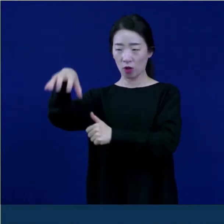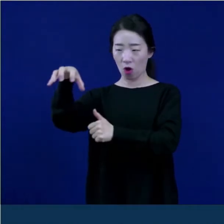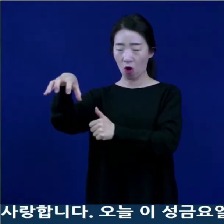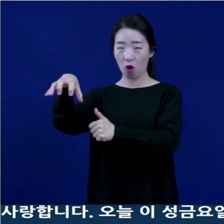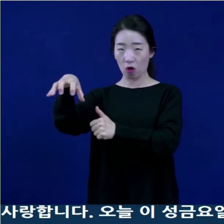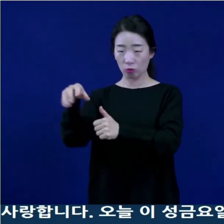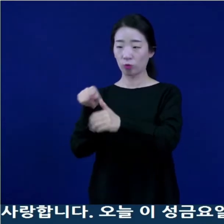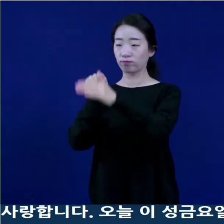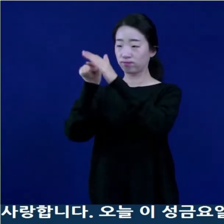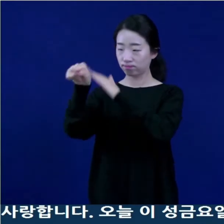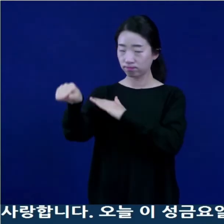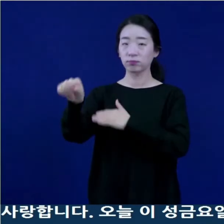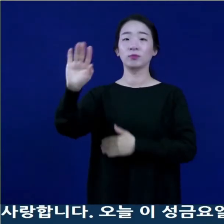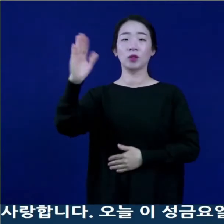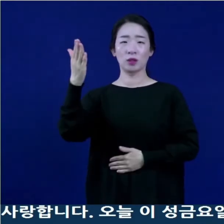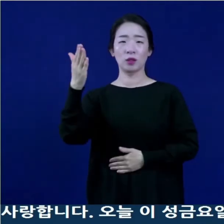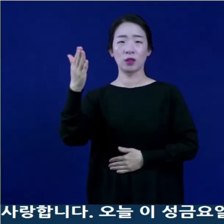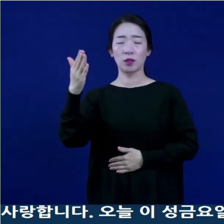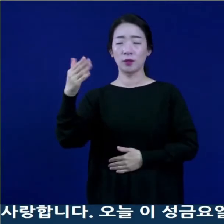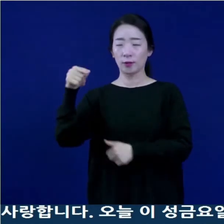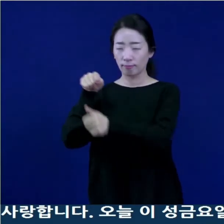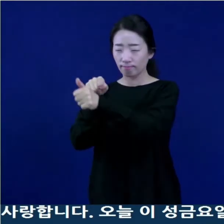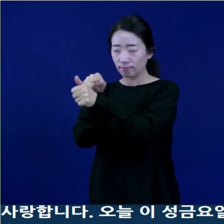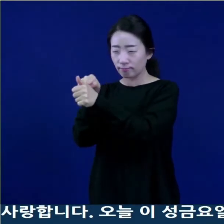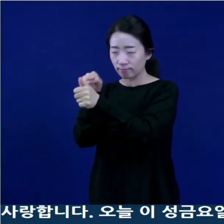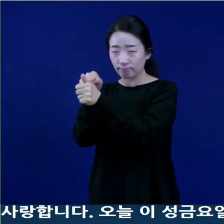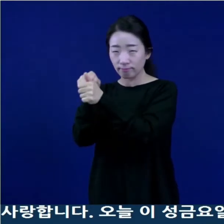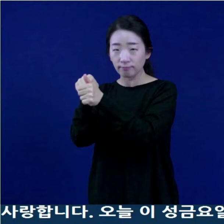법정에서 신문당하고 이어서